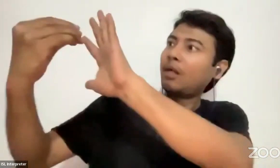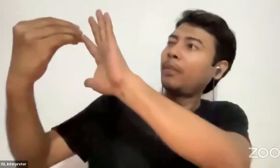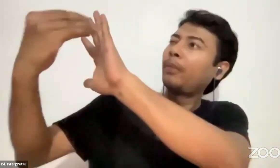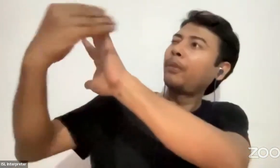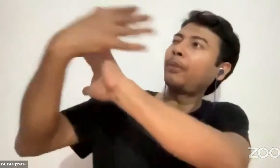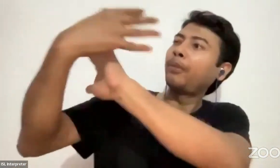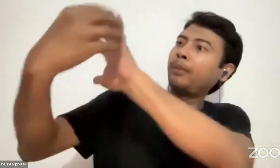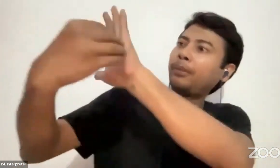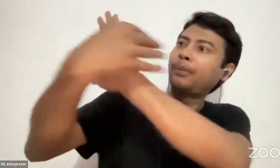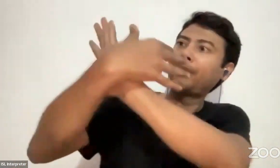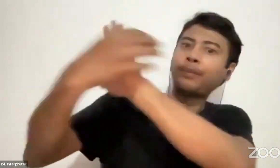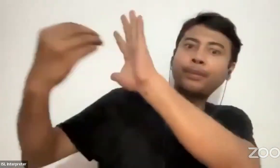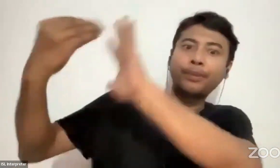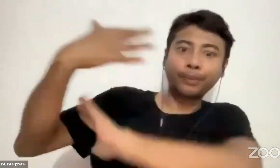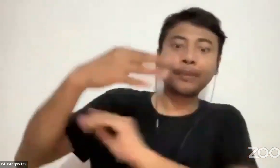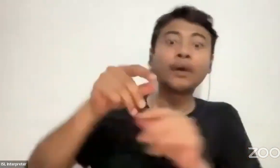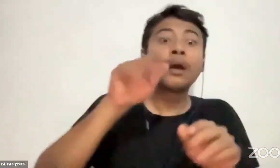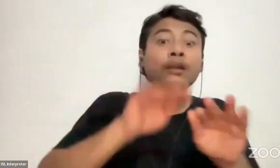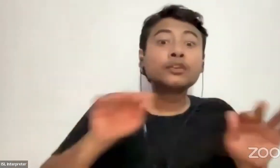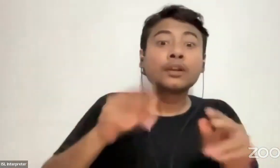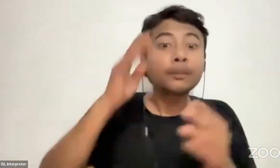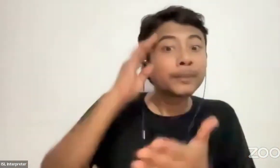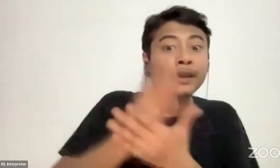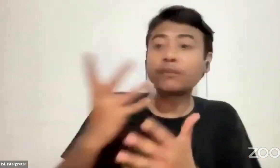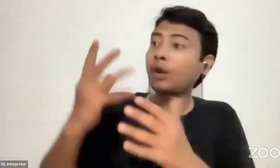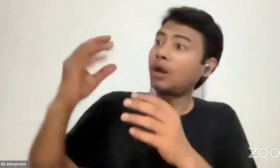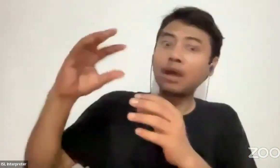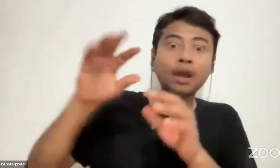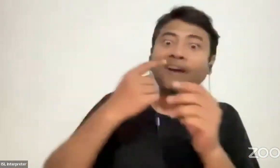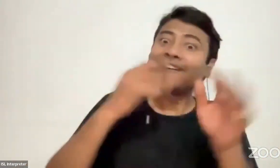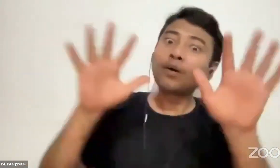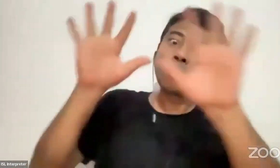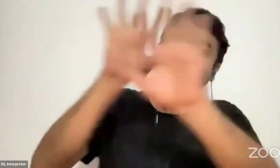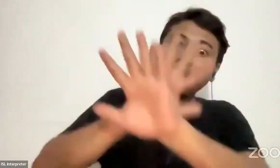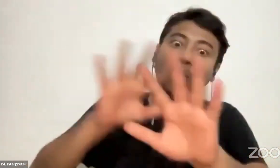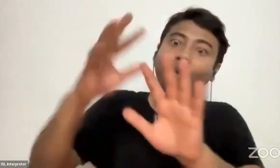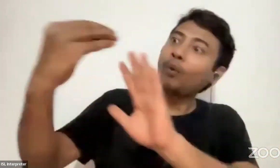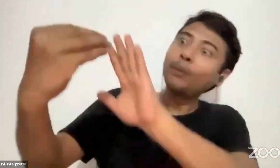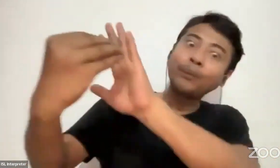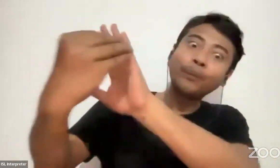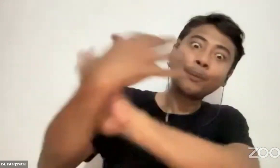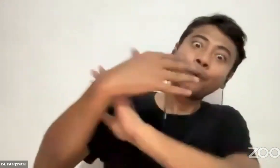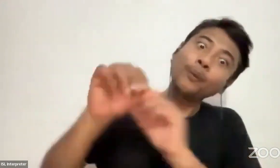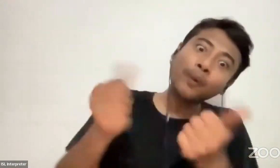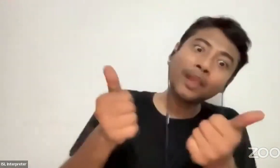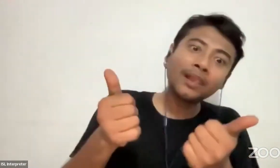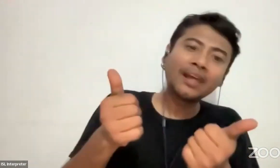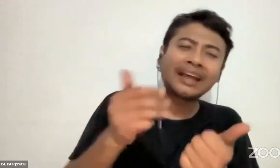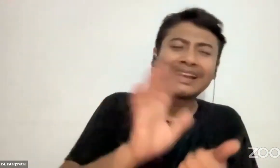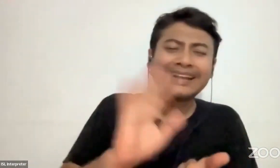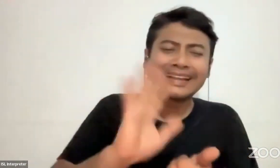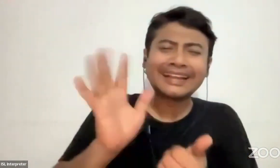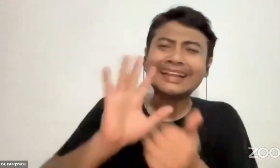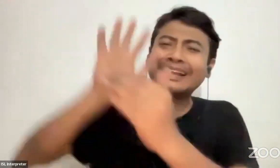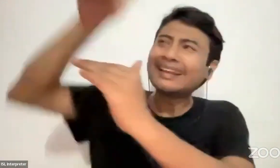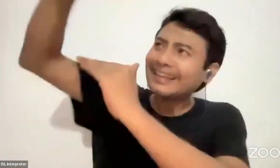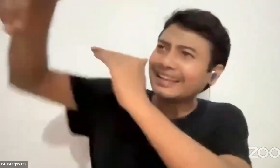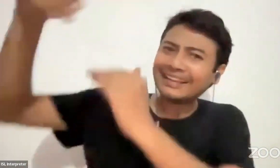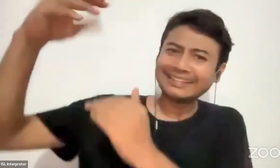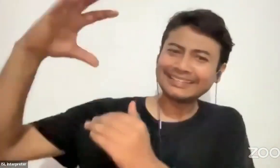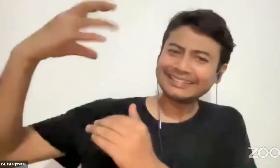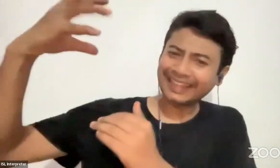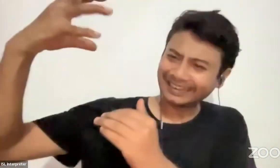और भगवान कह रहे हैं, इसीलिए वो नहीं जान पाते कि मैं अजन्मा हूं तथा अविनाशी हूं। अजन्मा